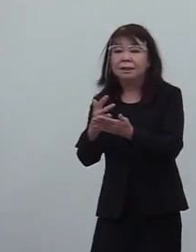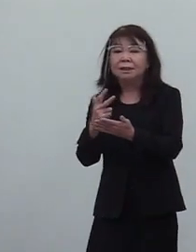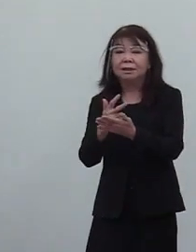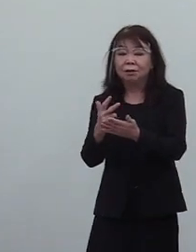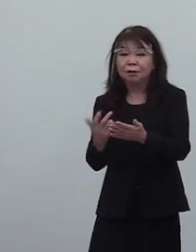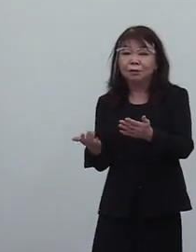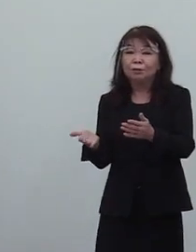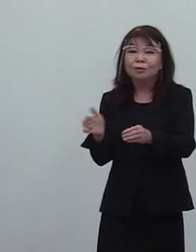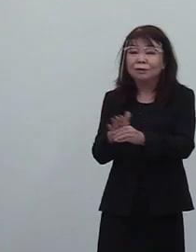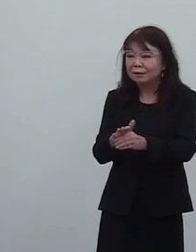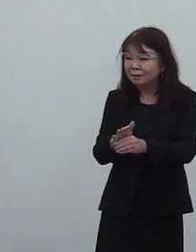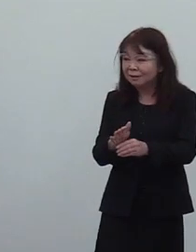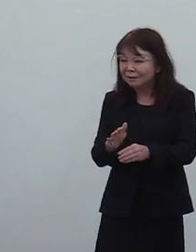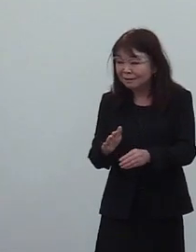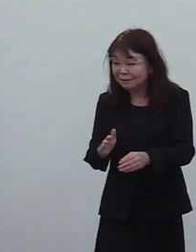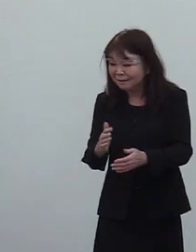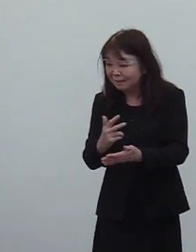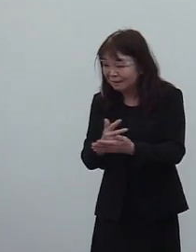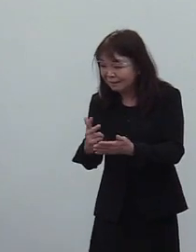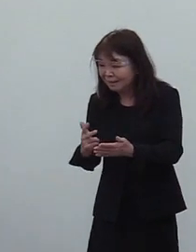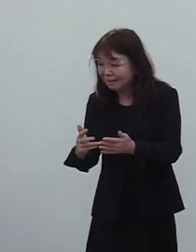さい。